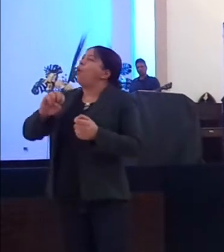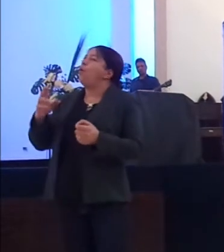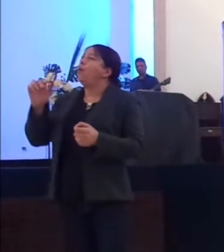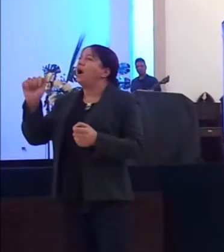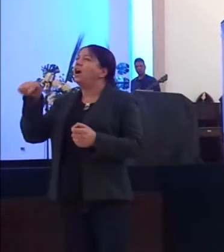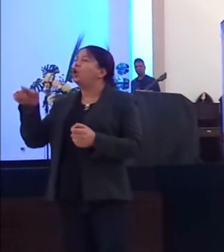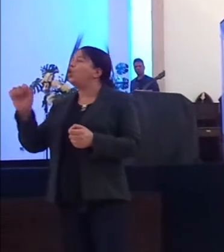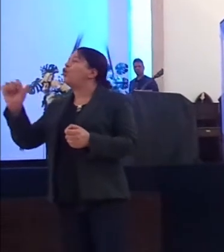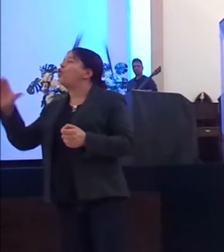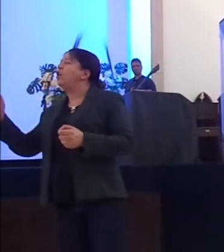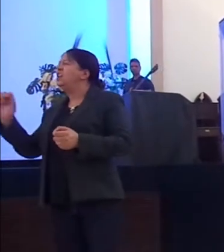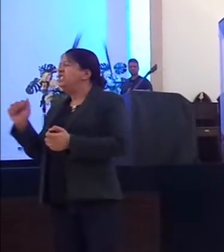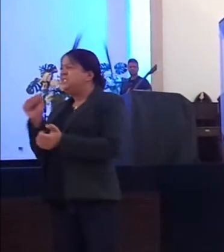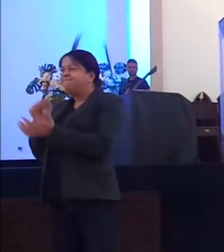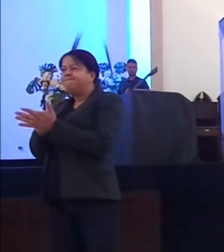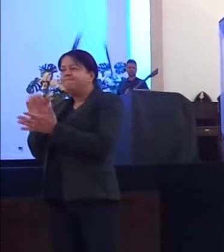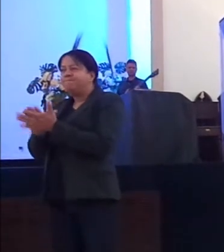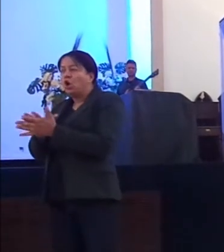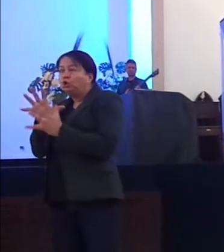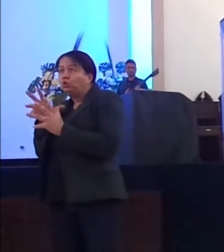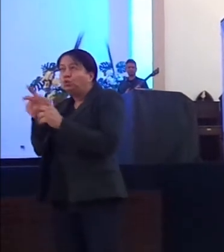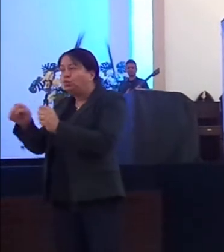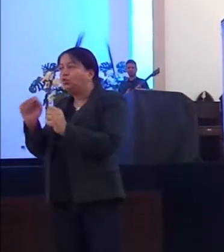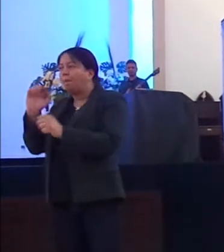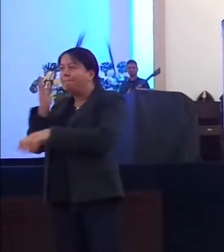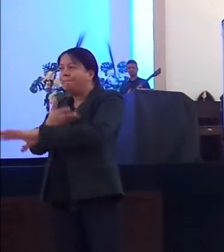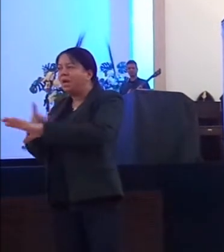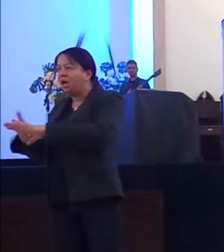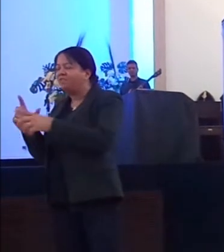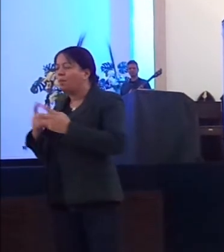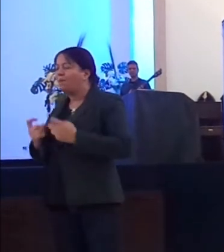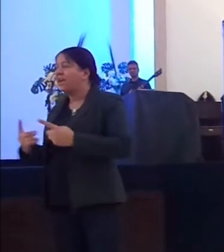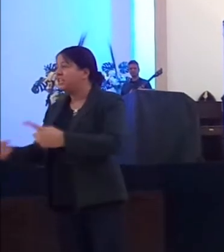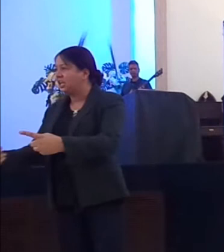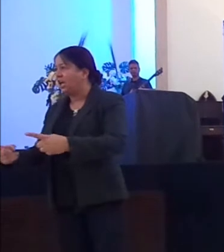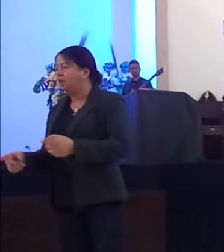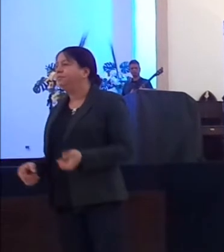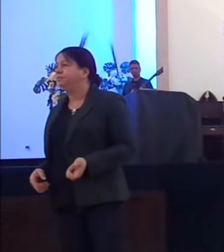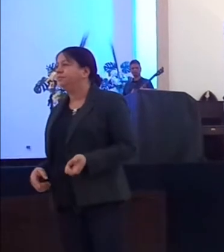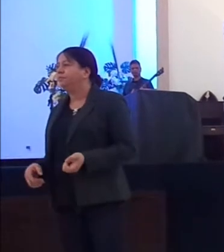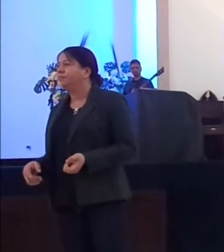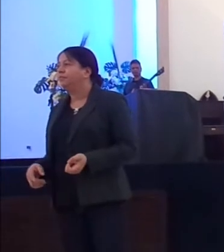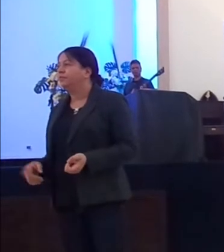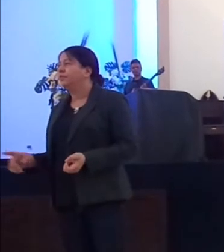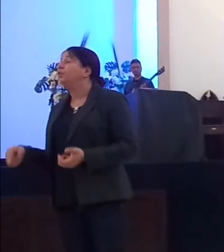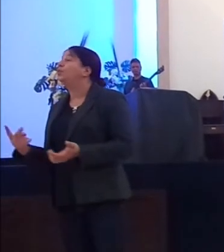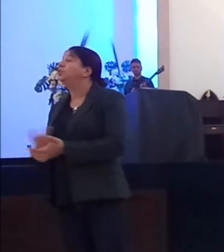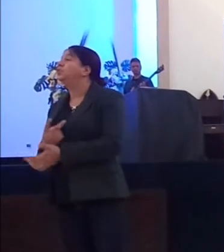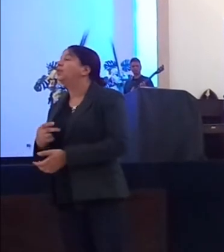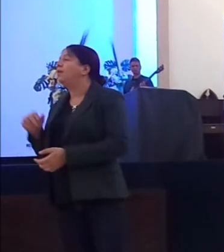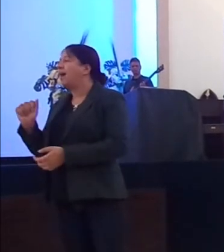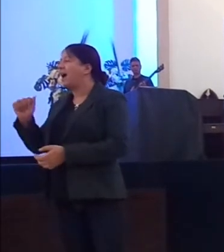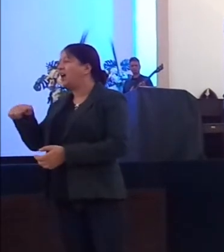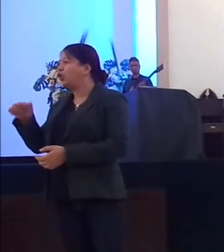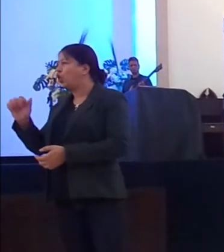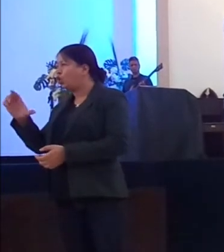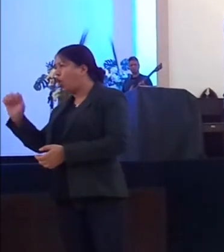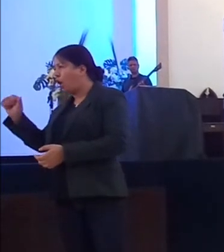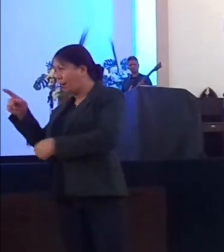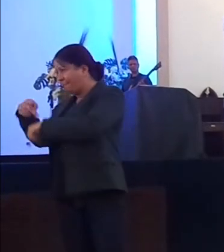vingar de tudo que os brancos fizeram e vamos ter uma guerra civil. Angola teve guerra civil por 35